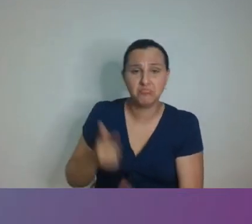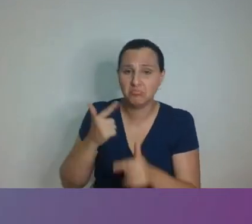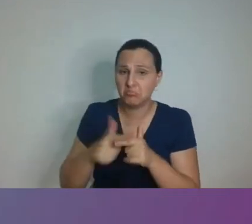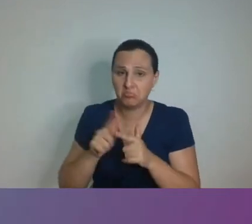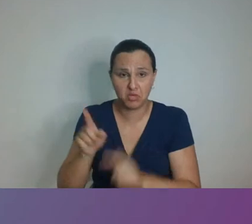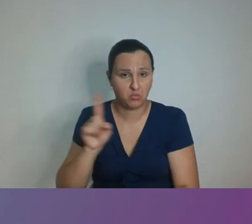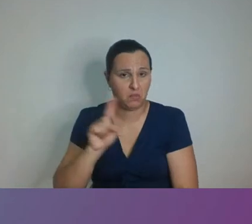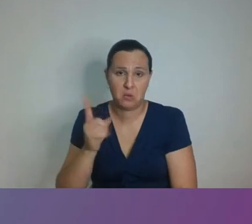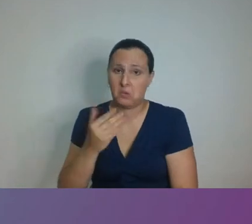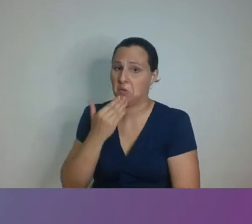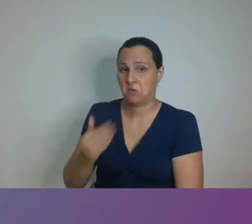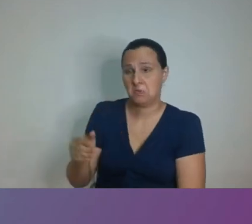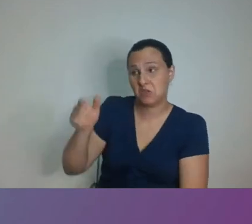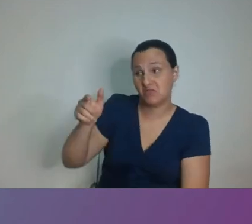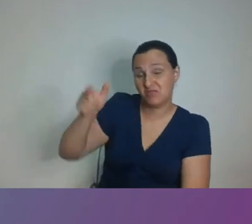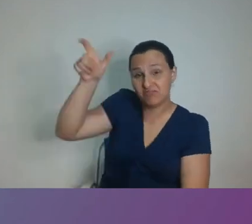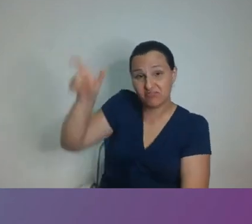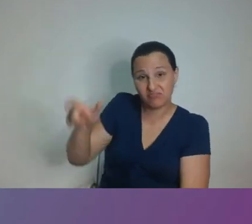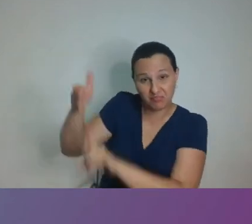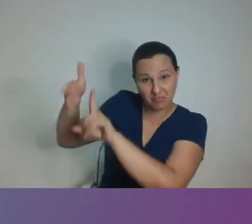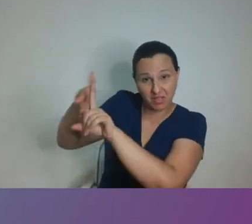bom?